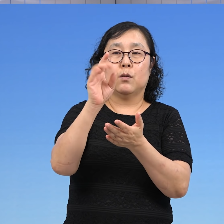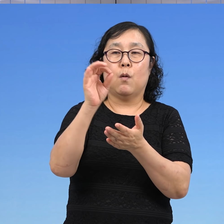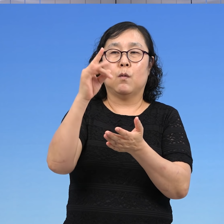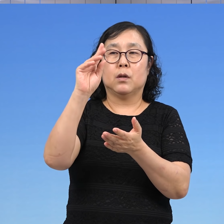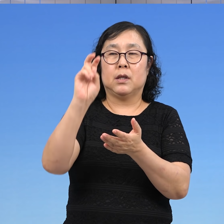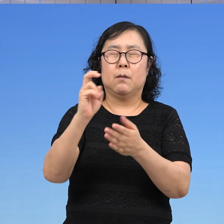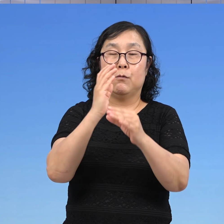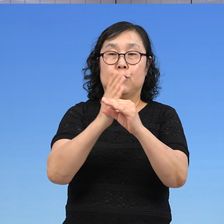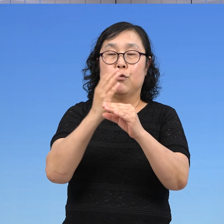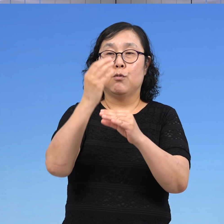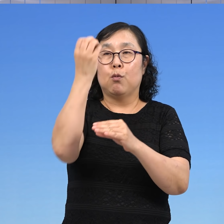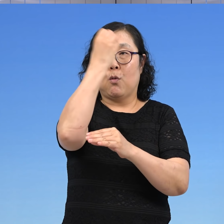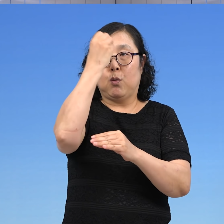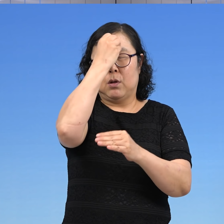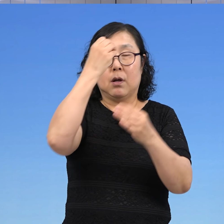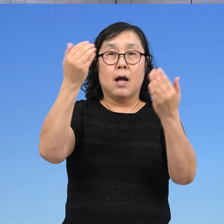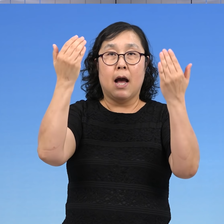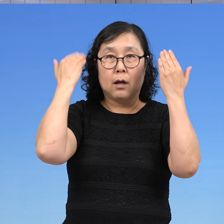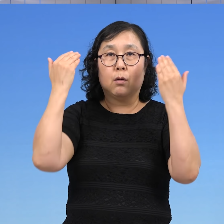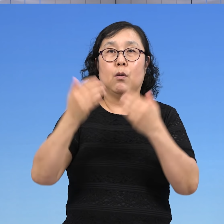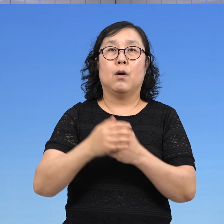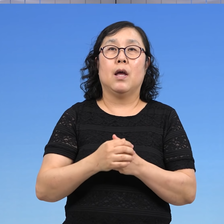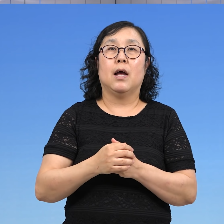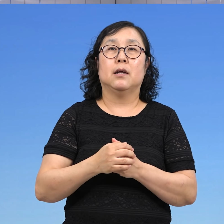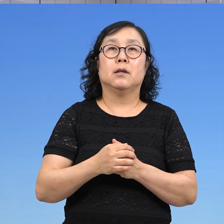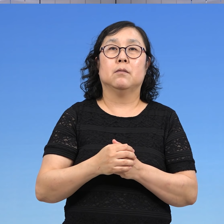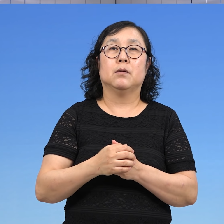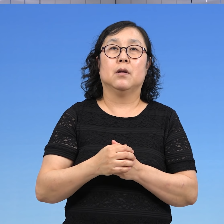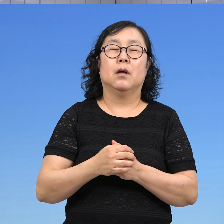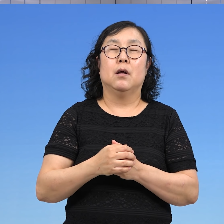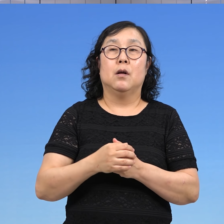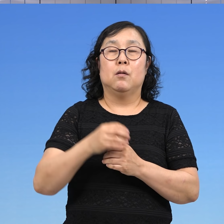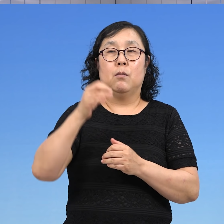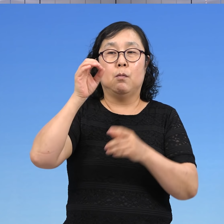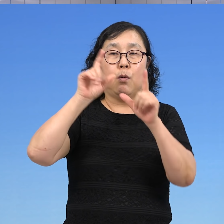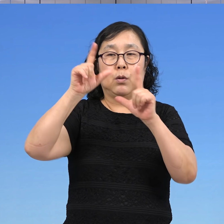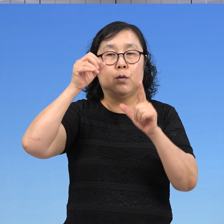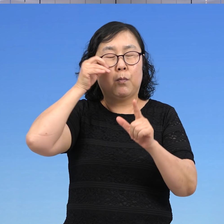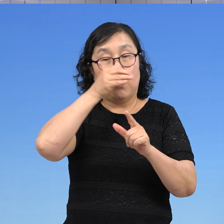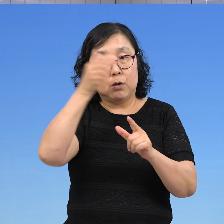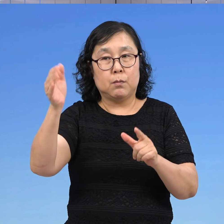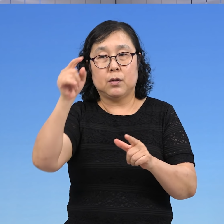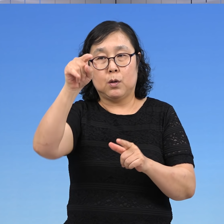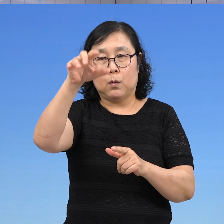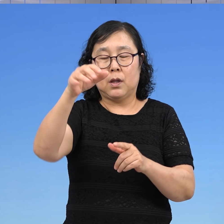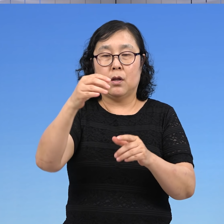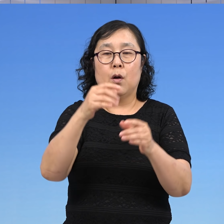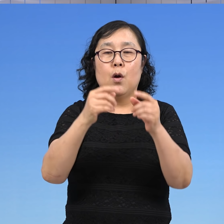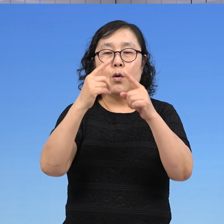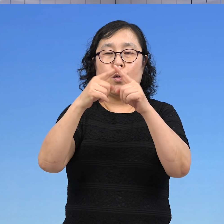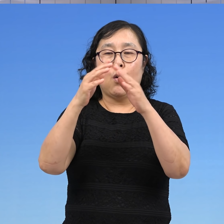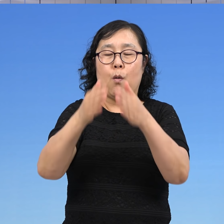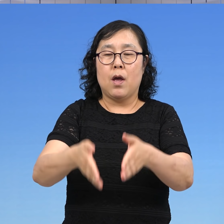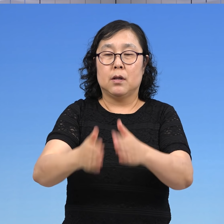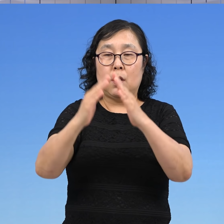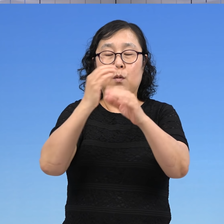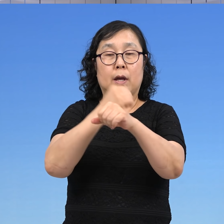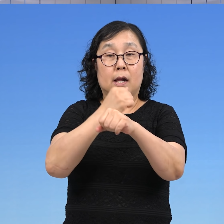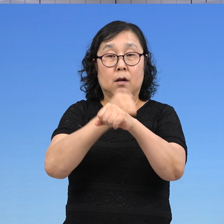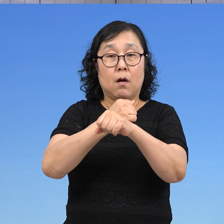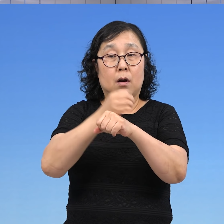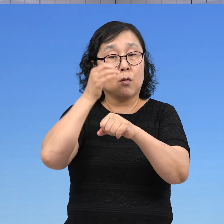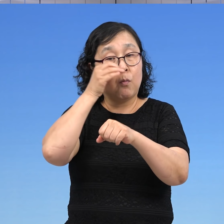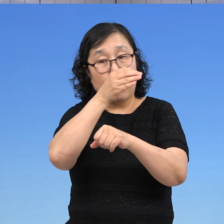에다가 총리 인준 보다 학교 m 흠 악 그 사진을 보여주면서 여기서 내가 너를 개척하게 할 거야